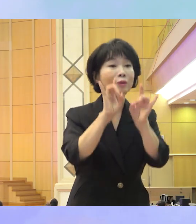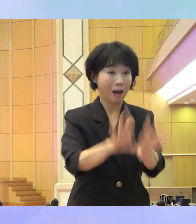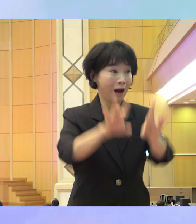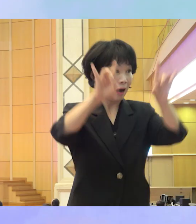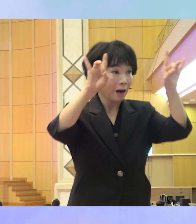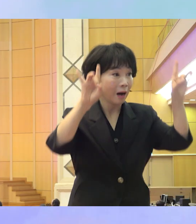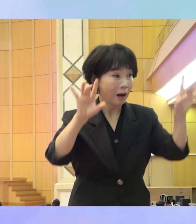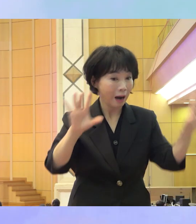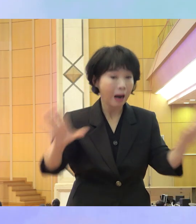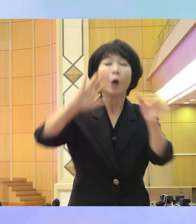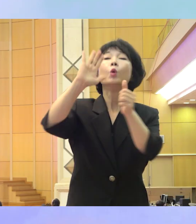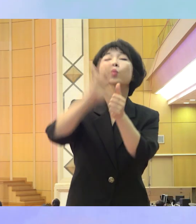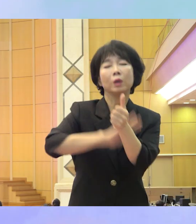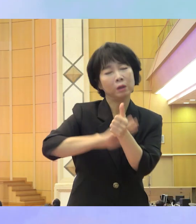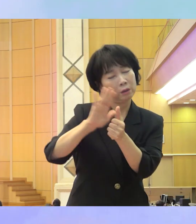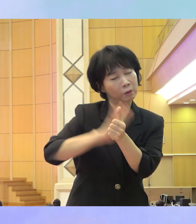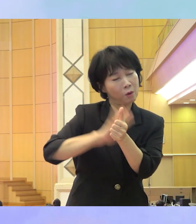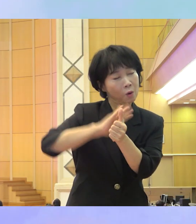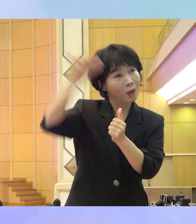친구들아,